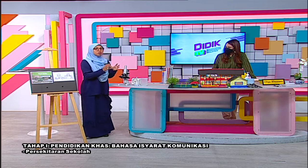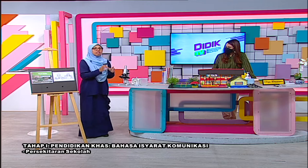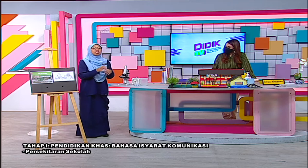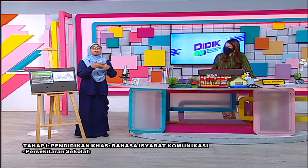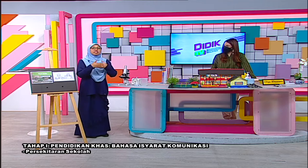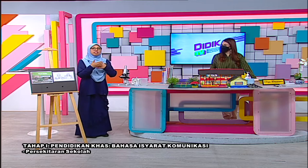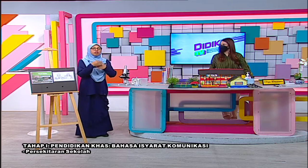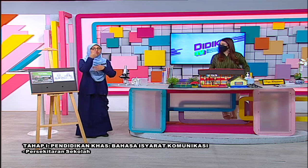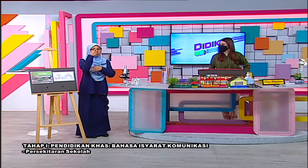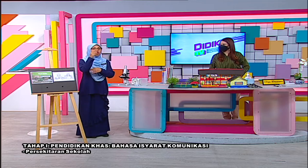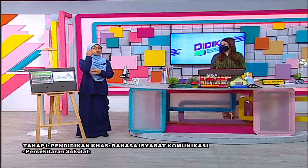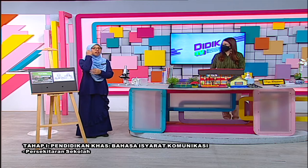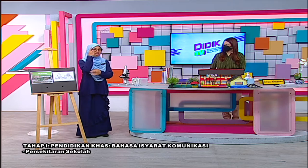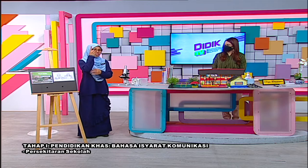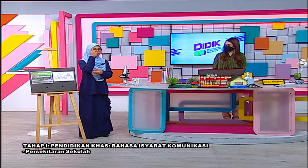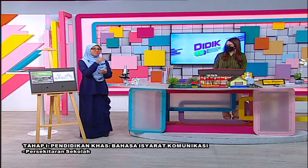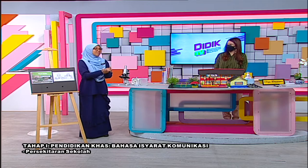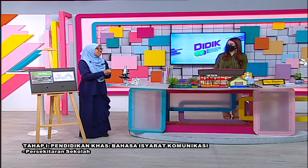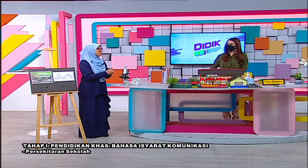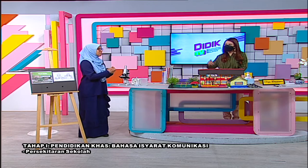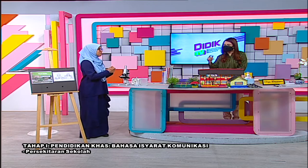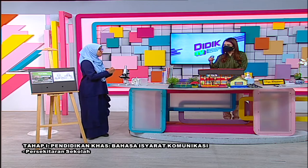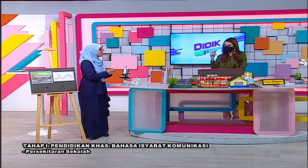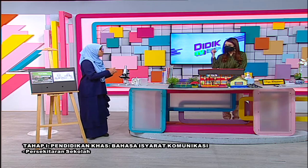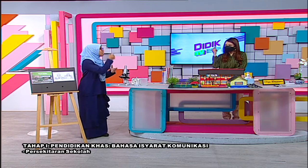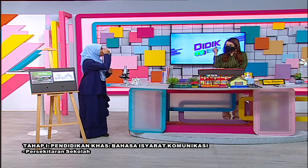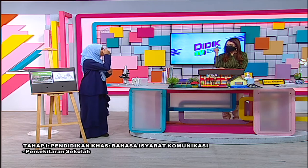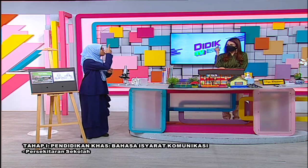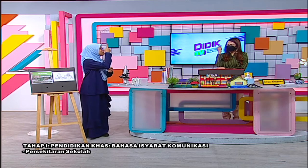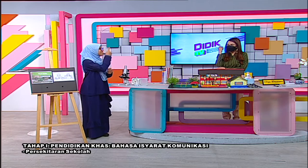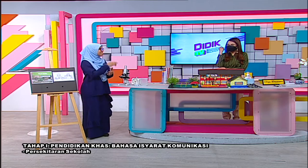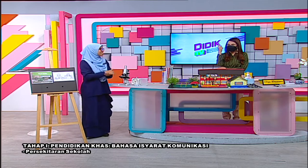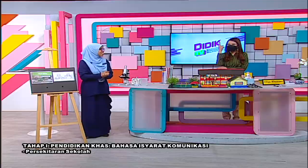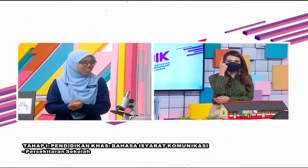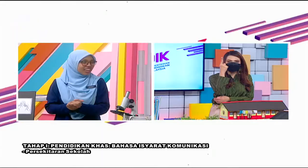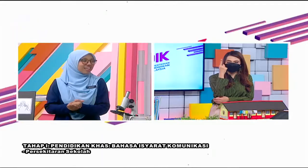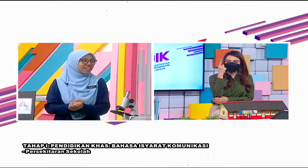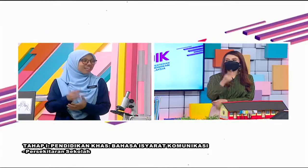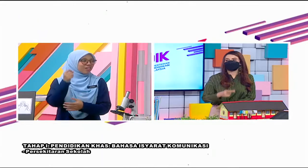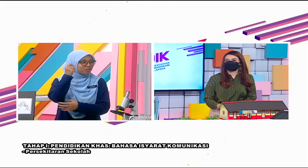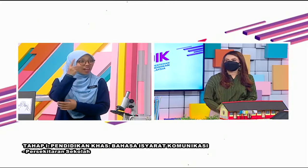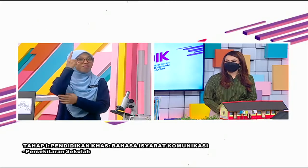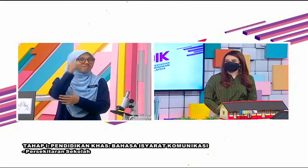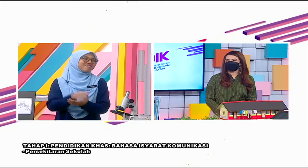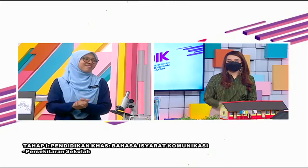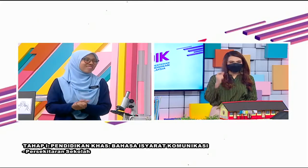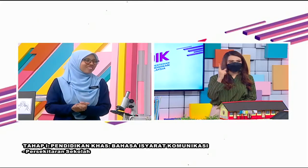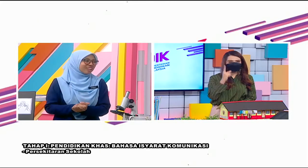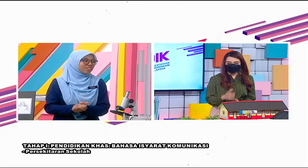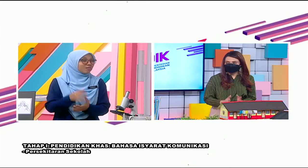mereka lebih senang untuk faham. Faham macam mana? Faham. Faham. Okey. Faham. Okey. Faham. Seterusnya. Macam